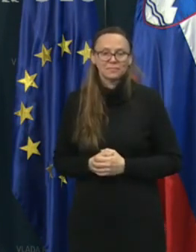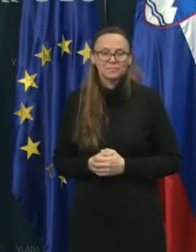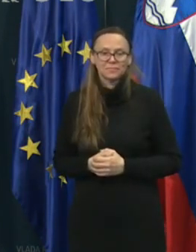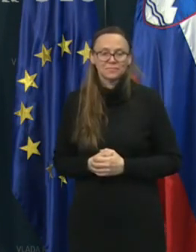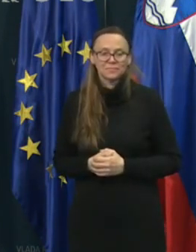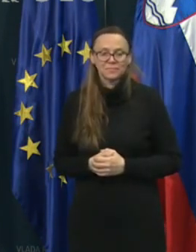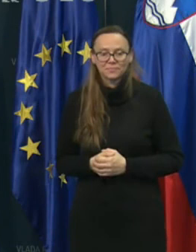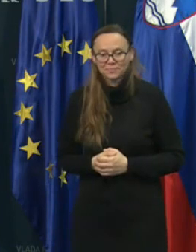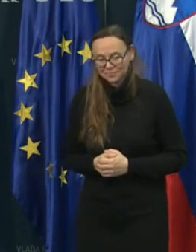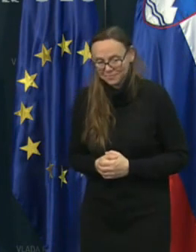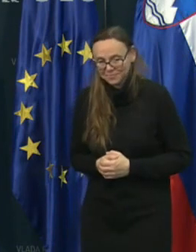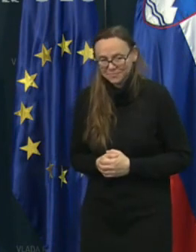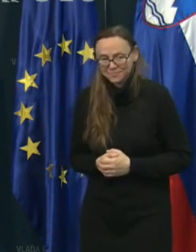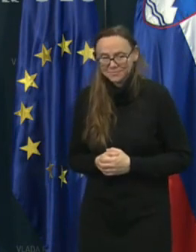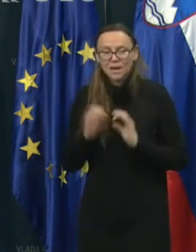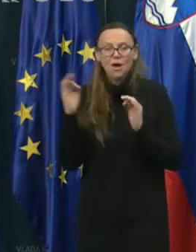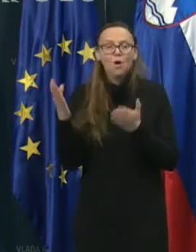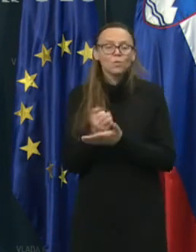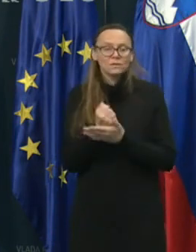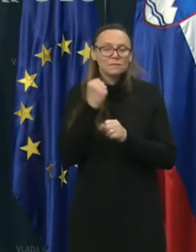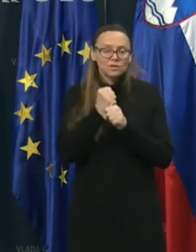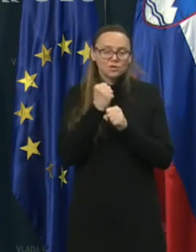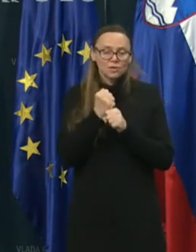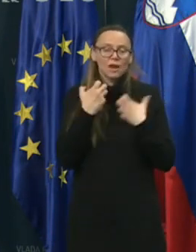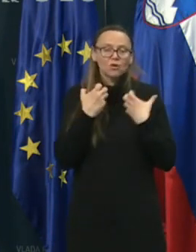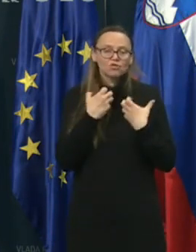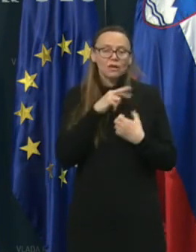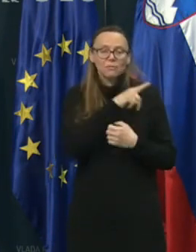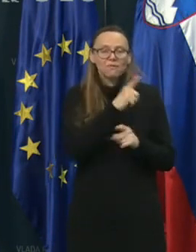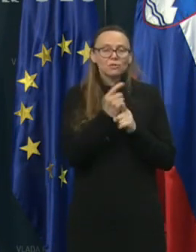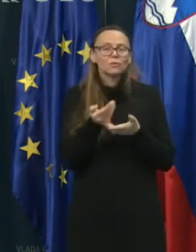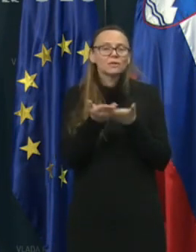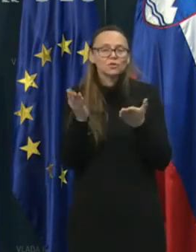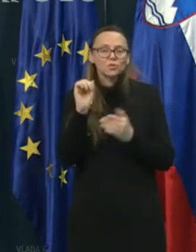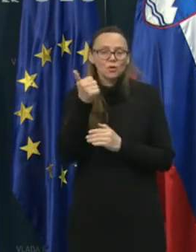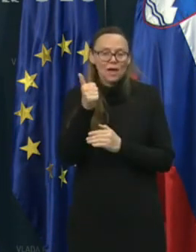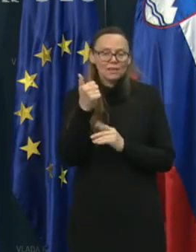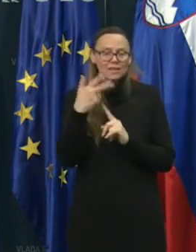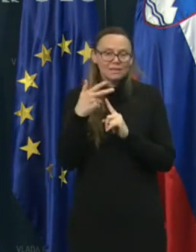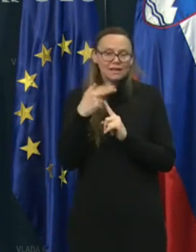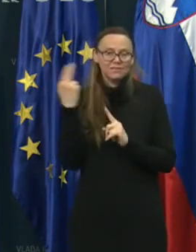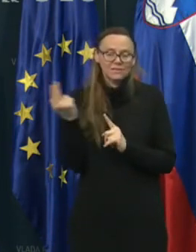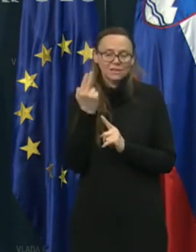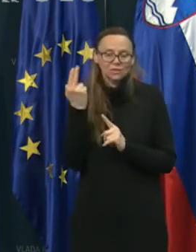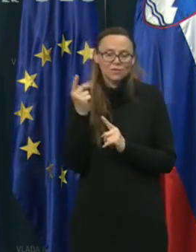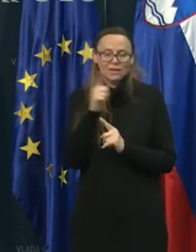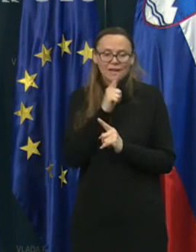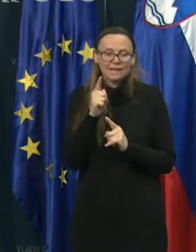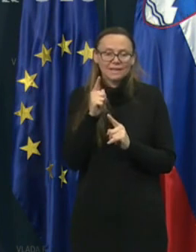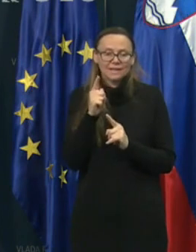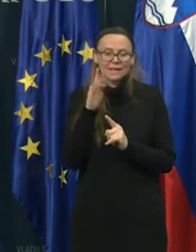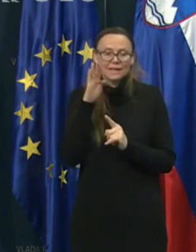in uspešno delo vam želimo tudi iz Studia 1 Televizije Slovenija in naslišanje